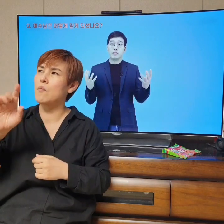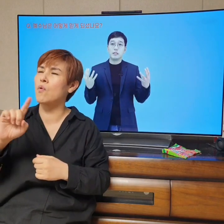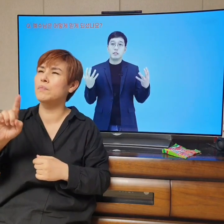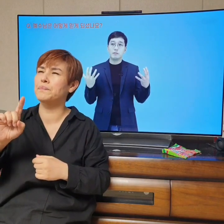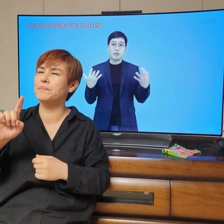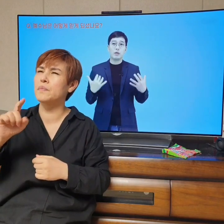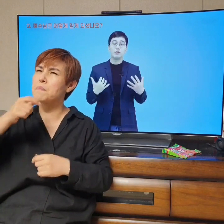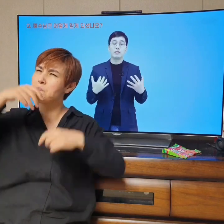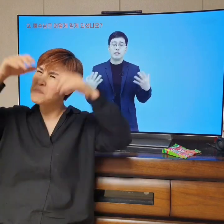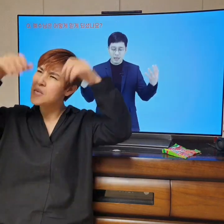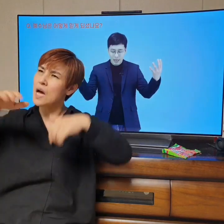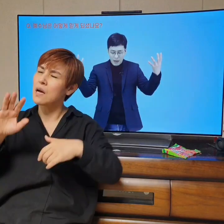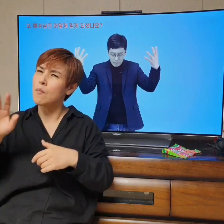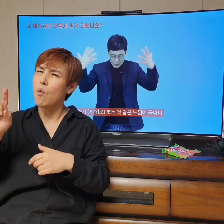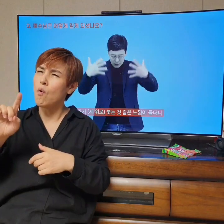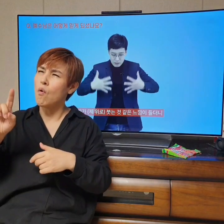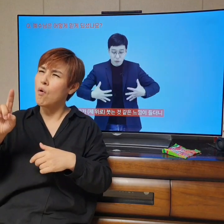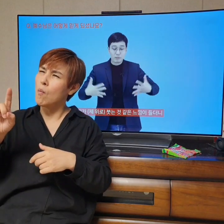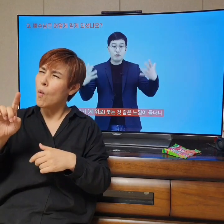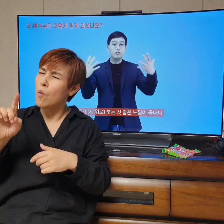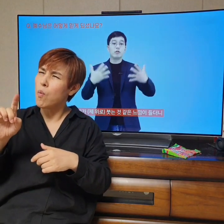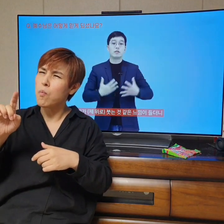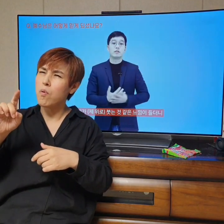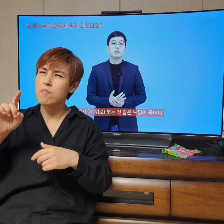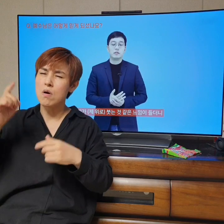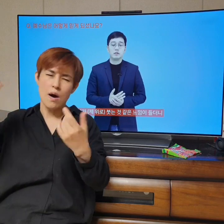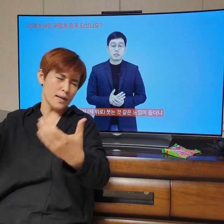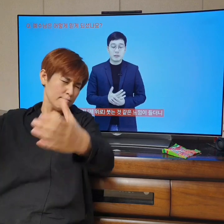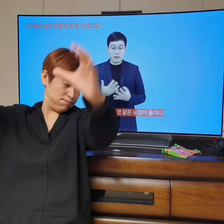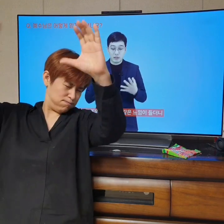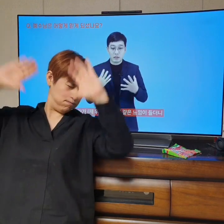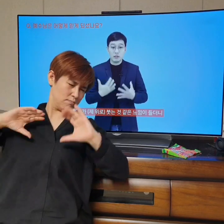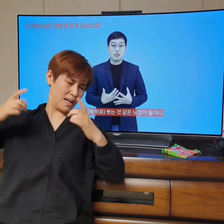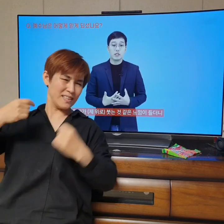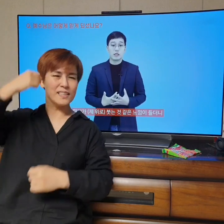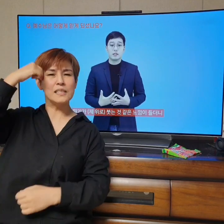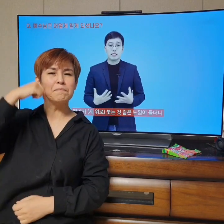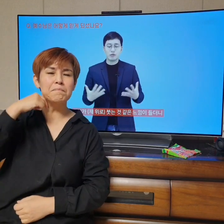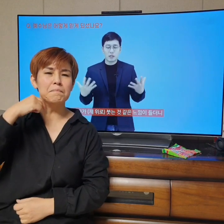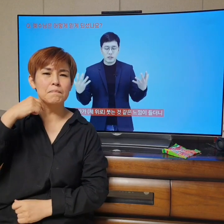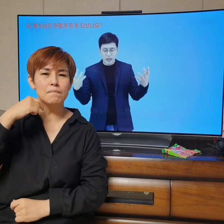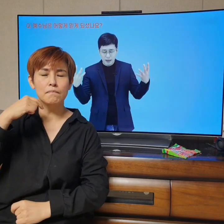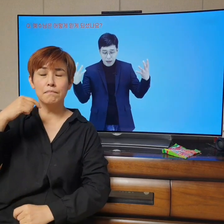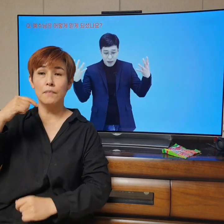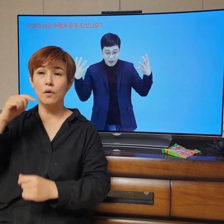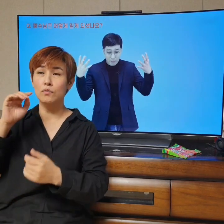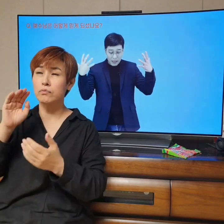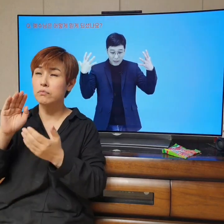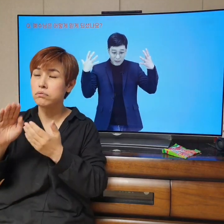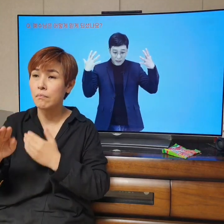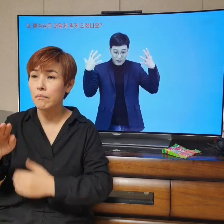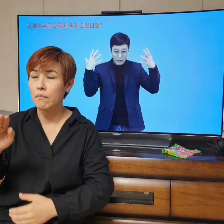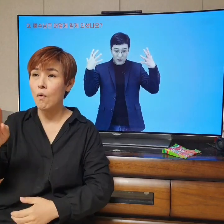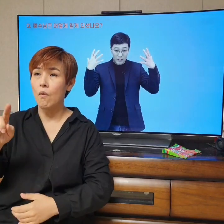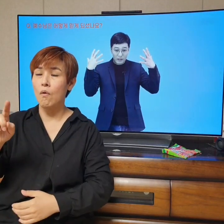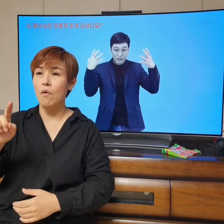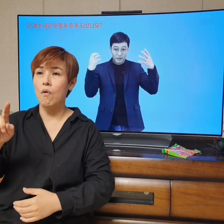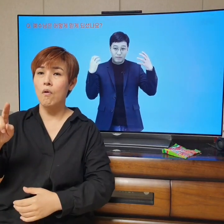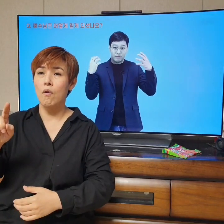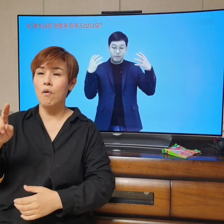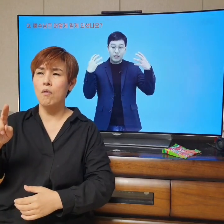약간 비도 아니고 그냥 막 뭐가 붙는 것 같은 이런 느낌이 막 들기 시작하더니 나중에 그게 막